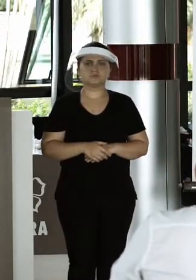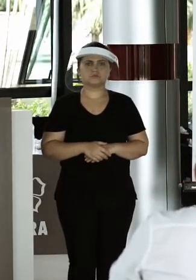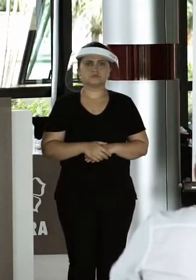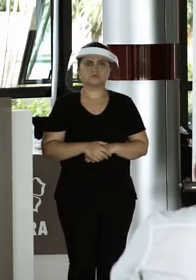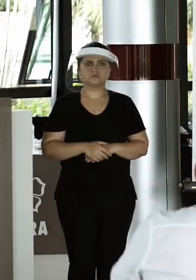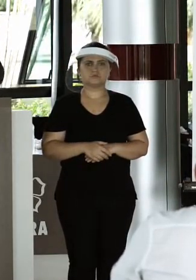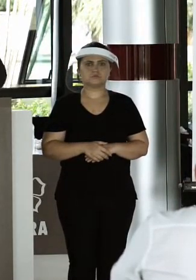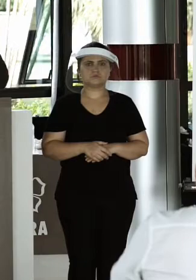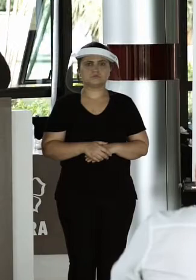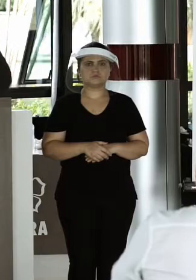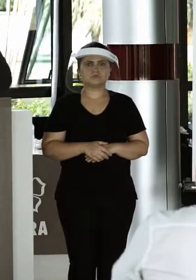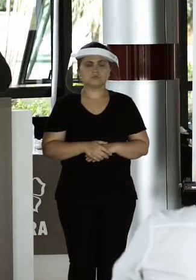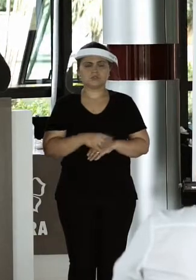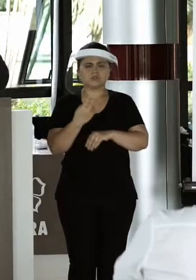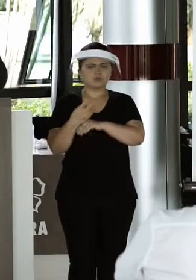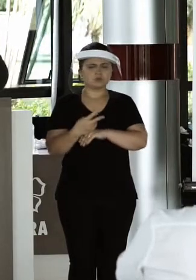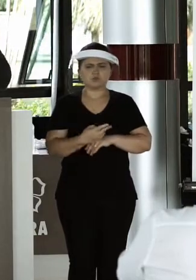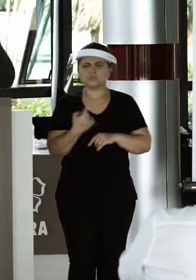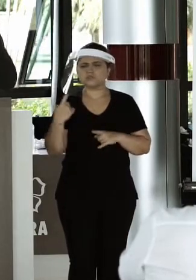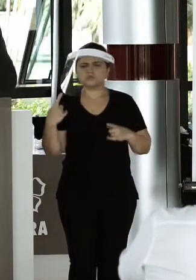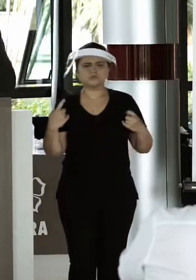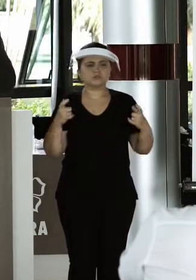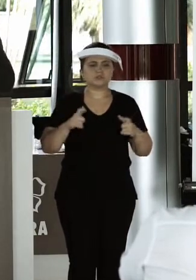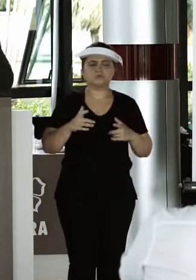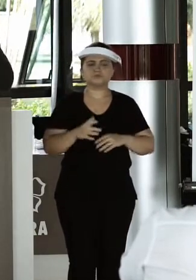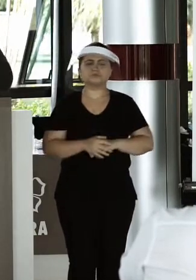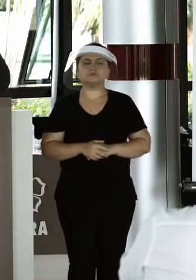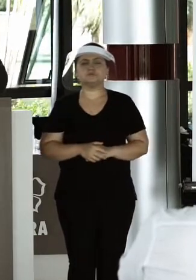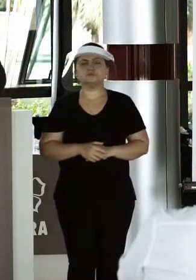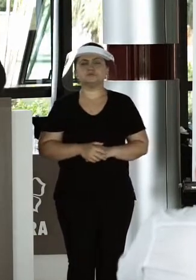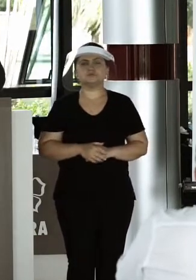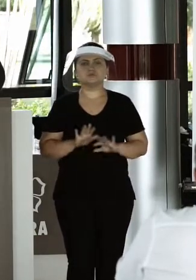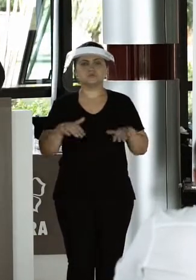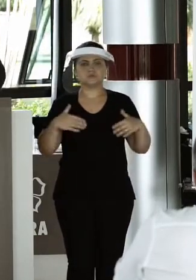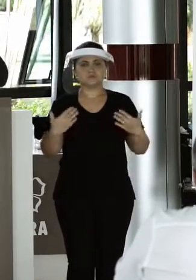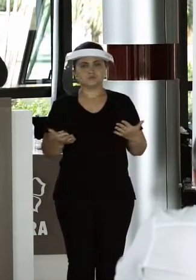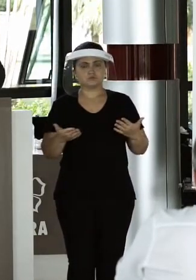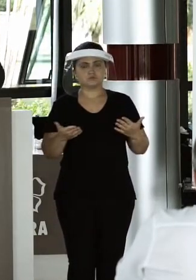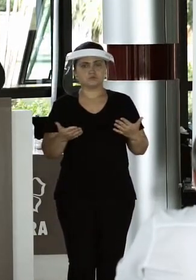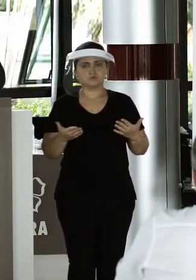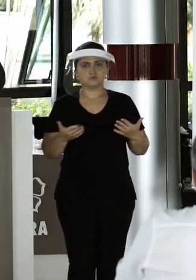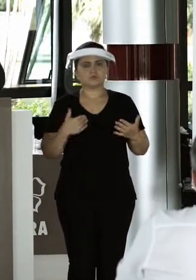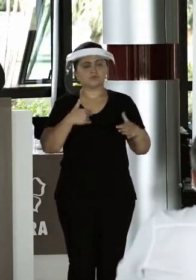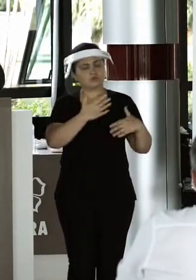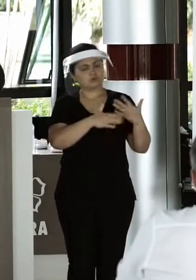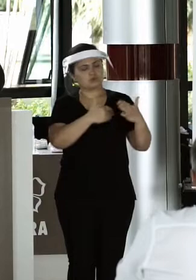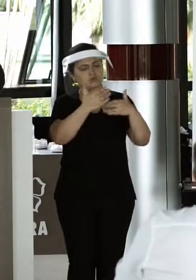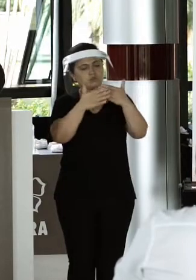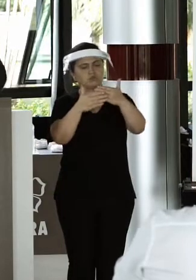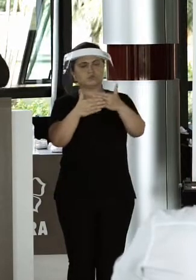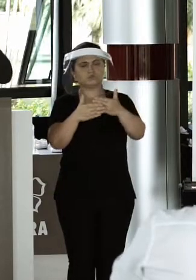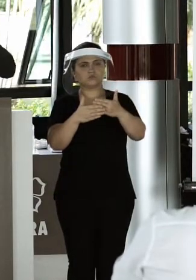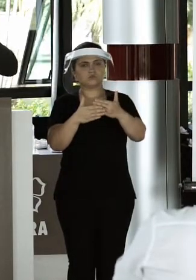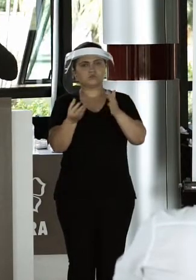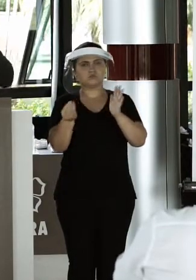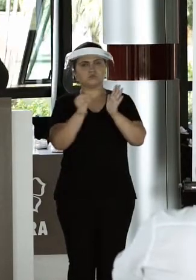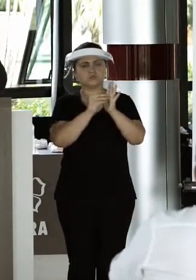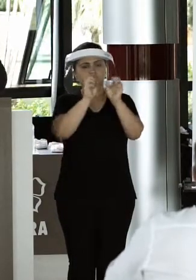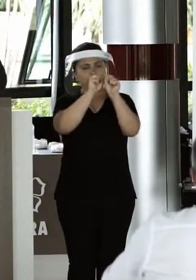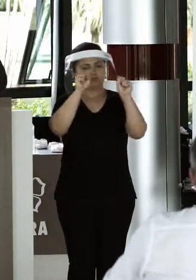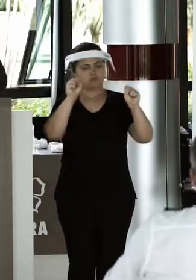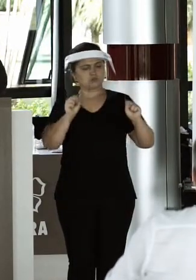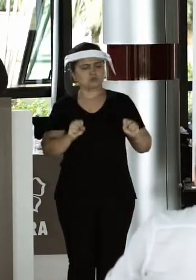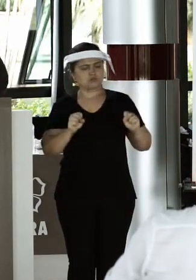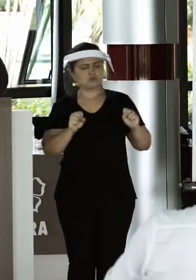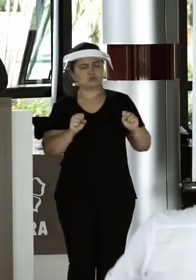Já deu play. Eu estava procurando de onde estava vindo a música. É o seguinte, foi desenvolvido vamos colocar assim, esse